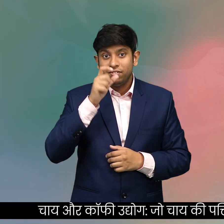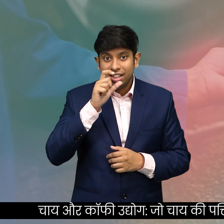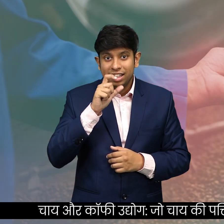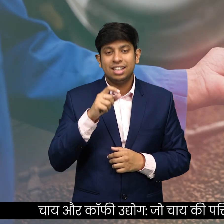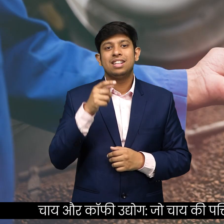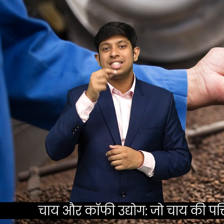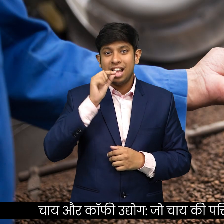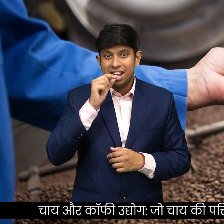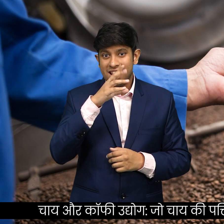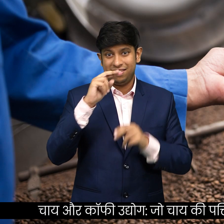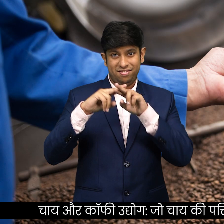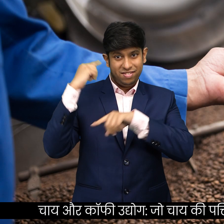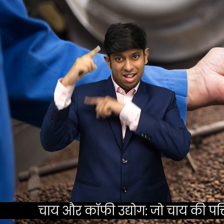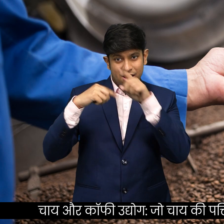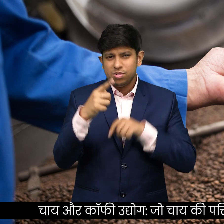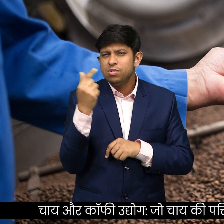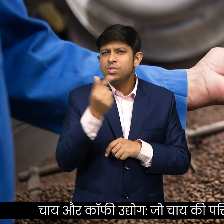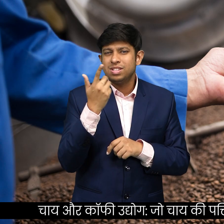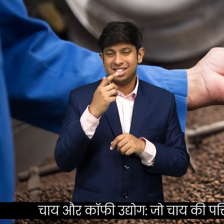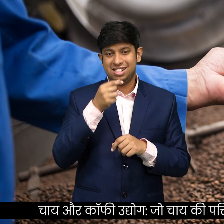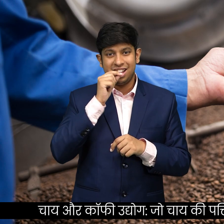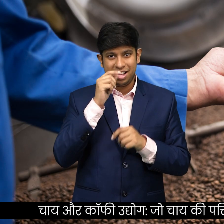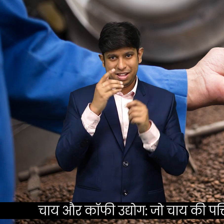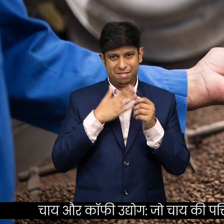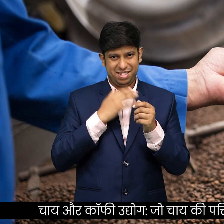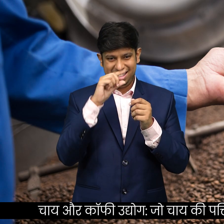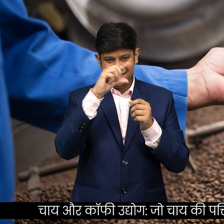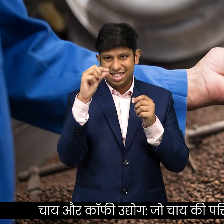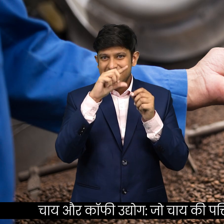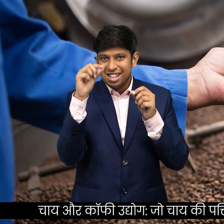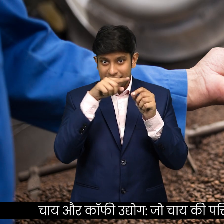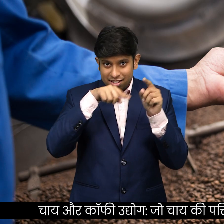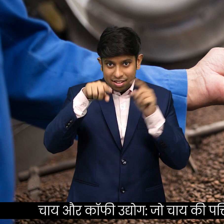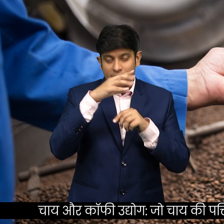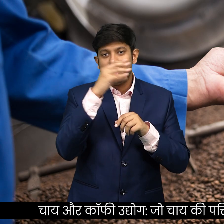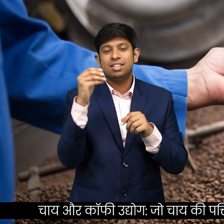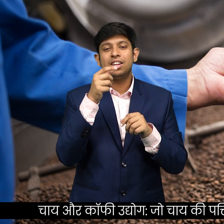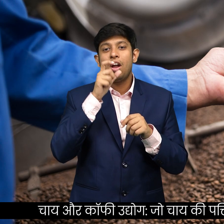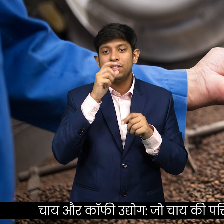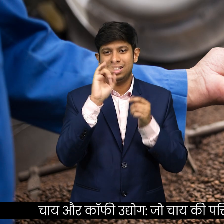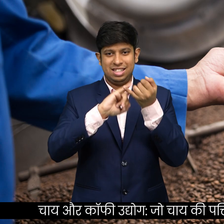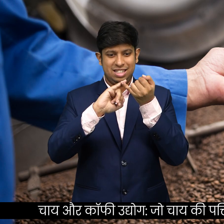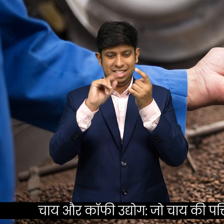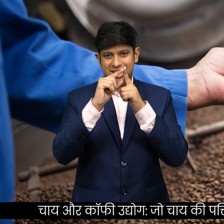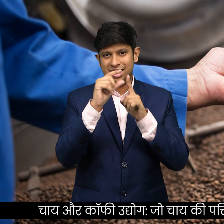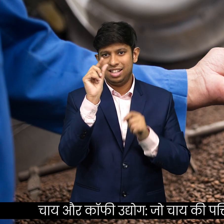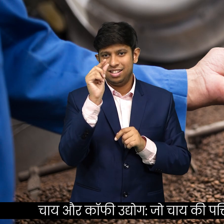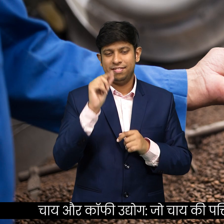चाय और कॉफी उद्योग, जो चाय की पत्तियां और कॉफी के बीज का उपयोग करते हैं।